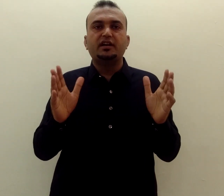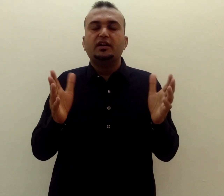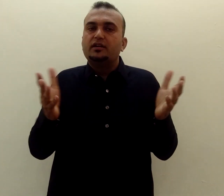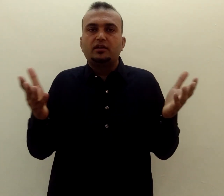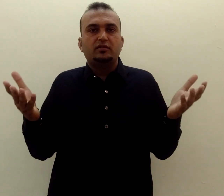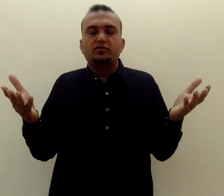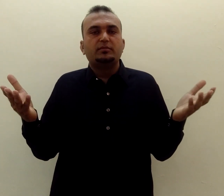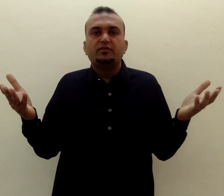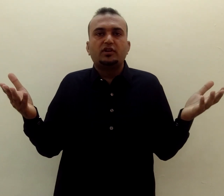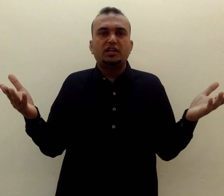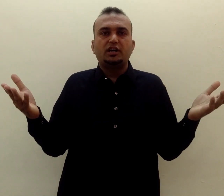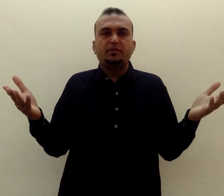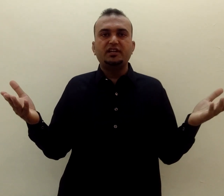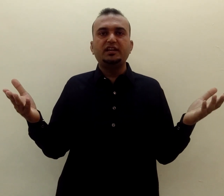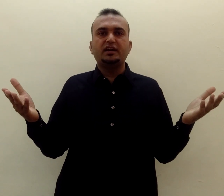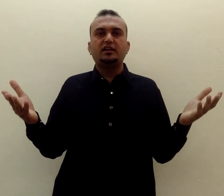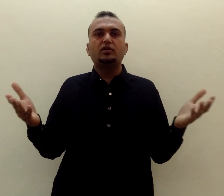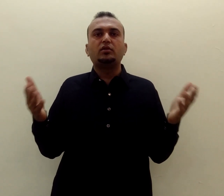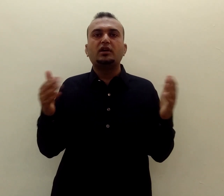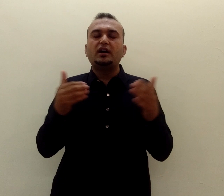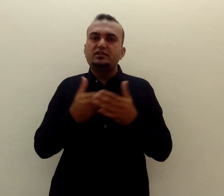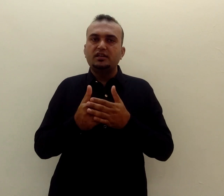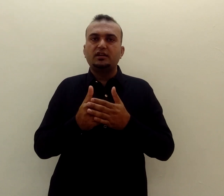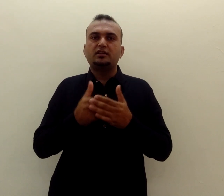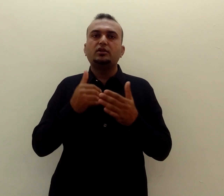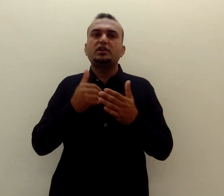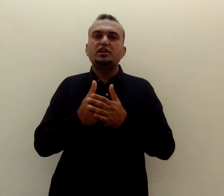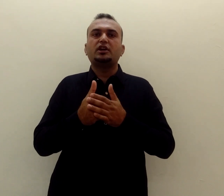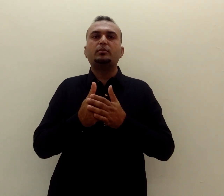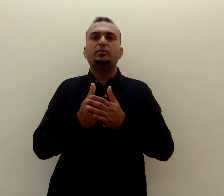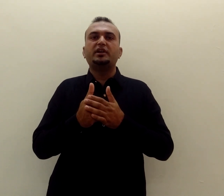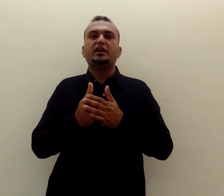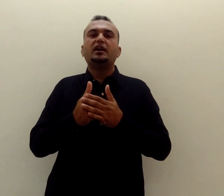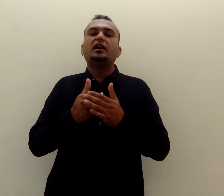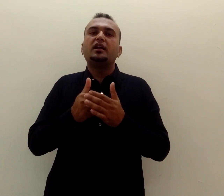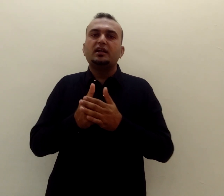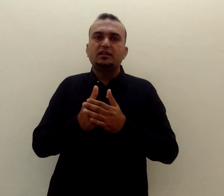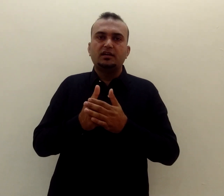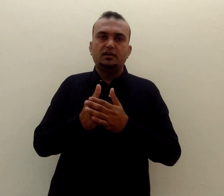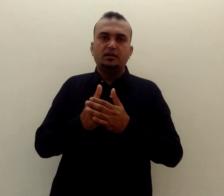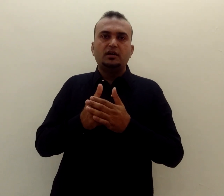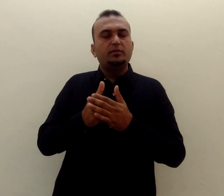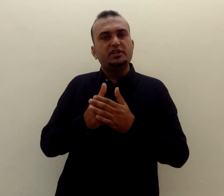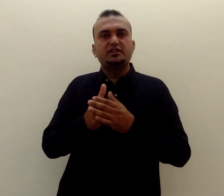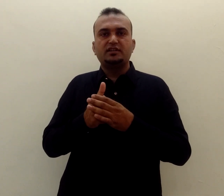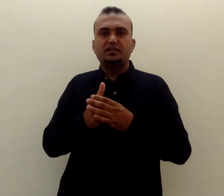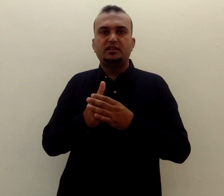है, समझे वो इरादा आपका ठीक है और अच्छे इरादे और अच्छे कामों में अल्लाह ताला हमेशा साथ देता